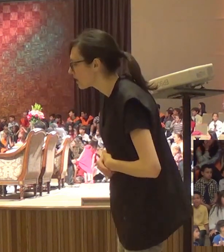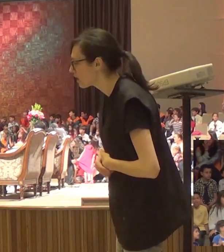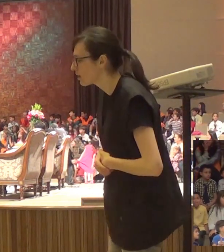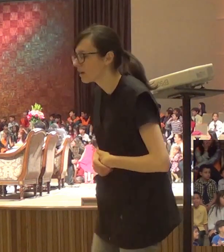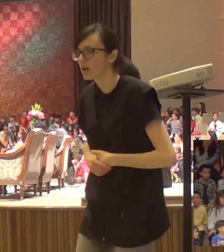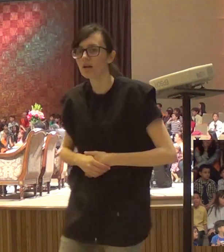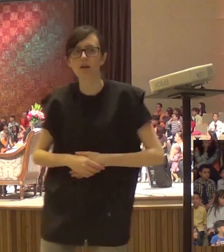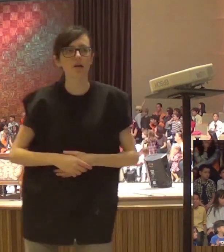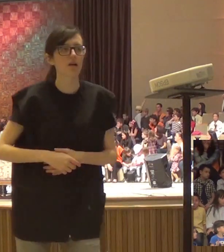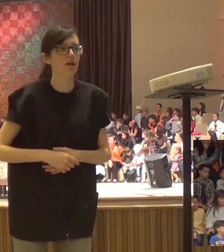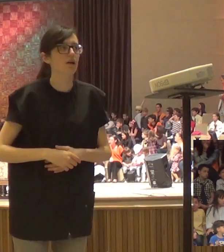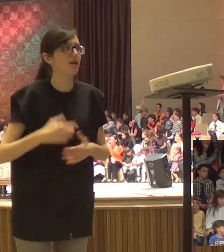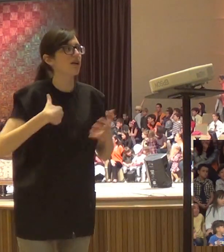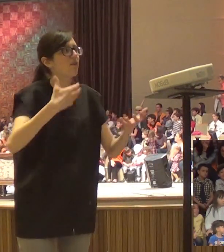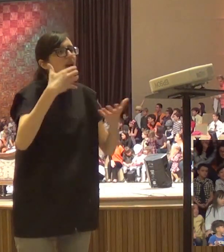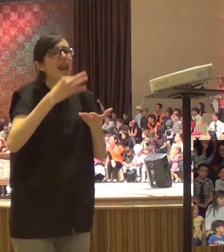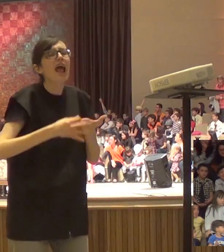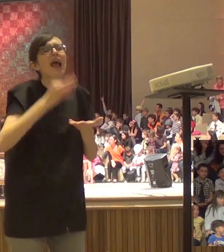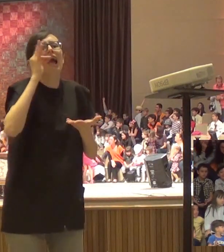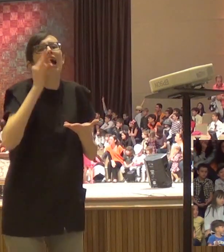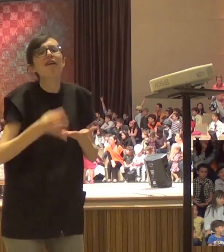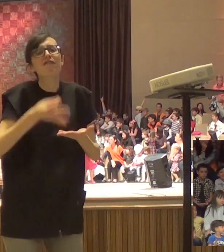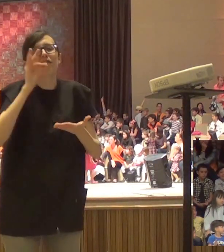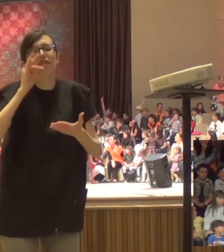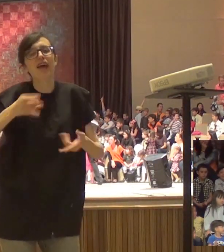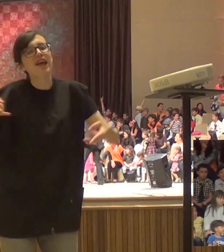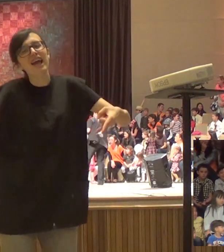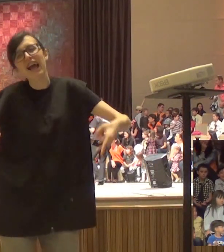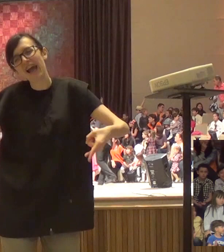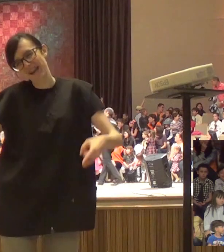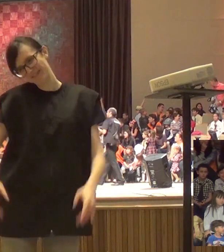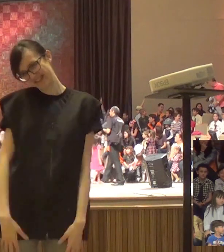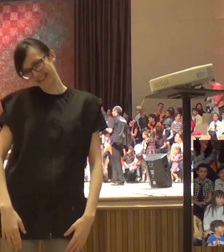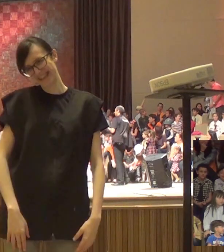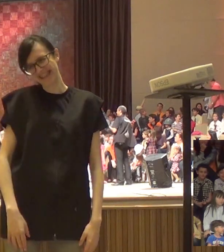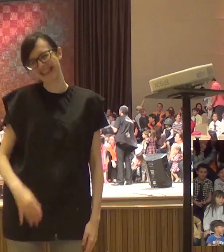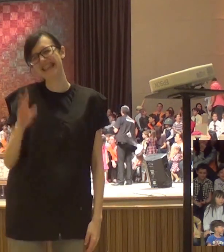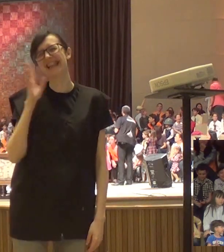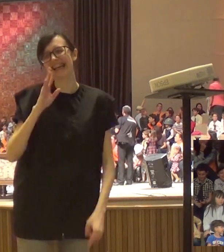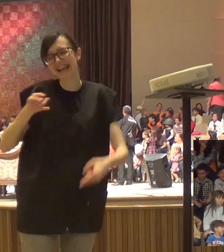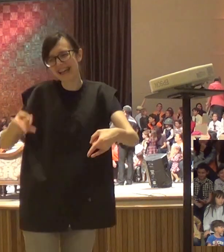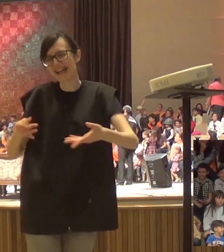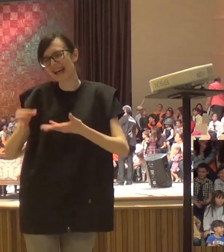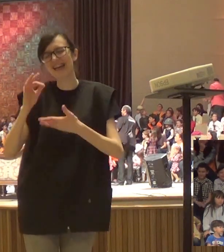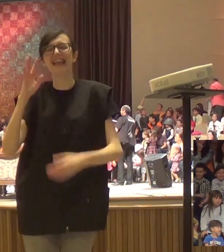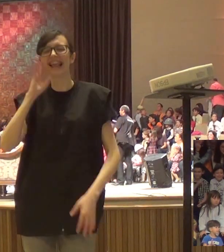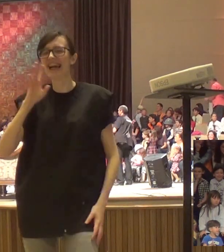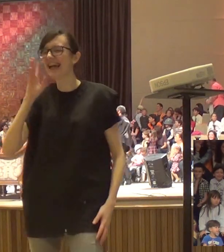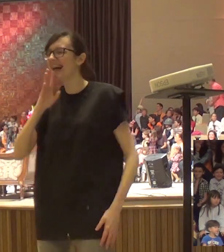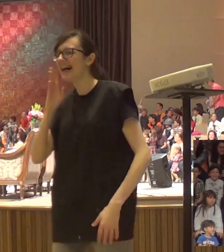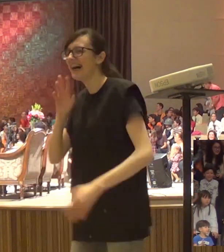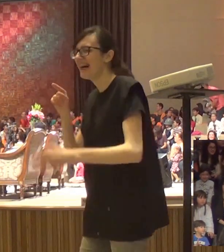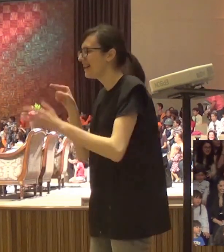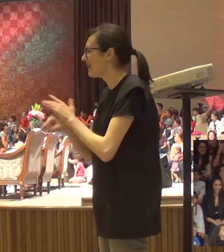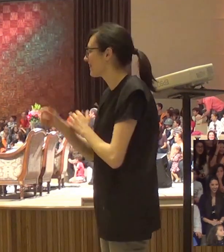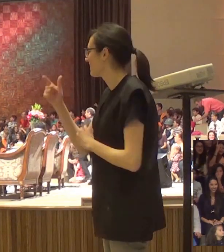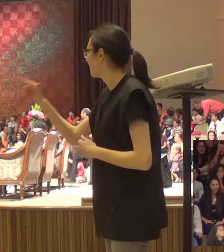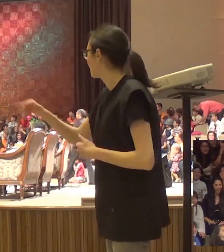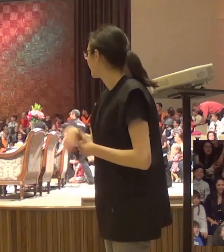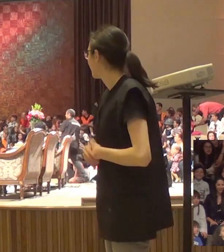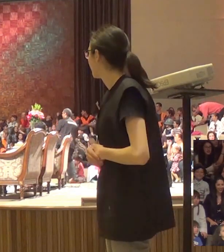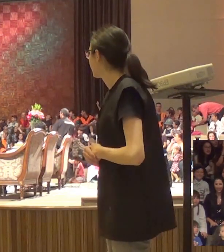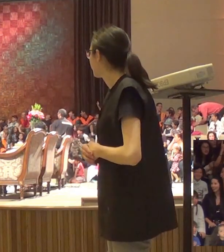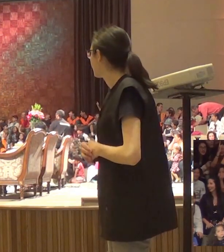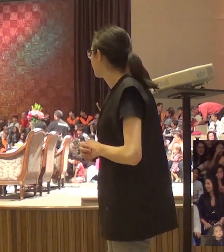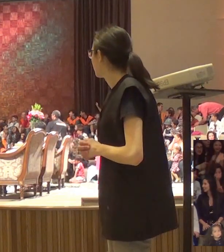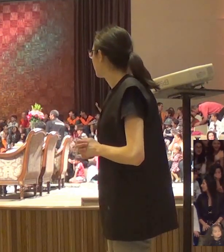legal que você queria fazer com o papai, me diz aí. Café de manhã na cama. Café de manhã na cama, hein? Que gostoso. Vamos